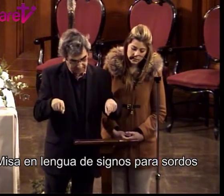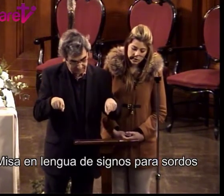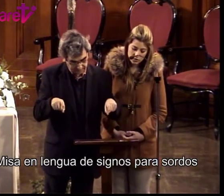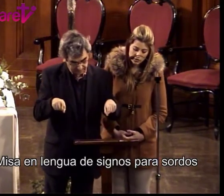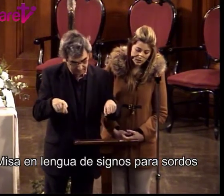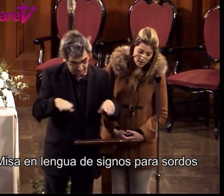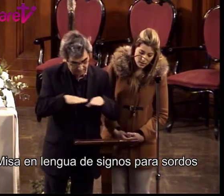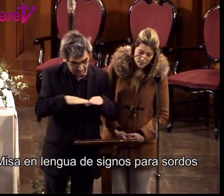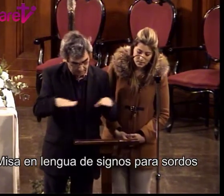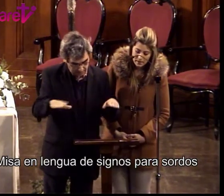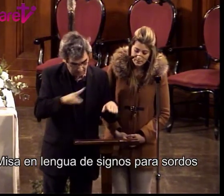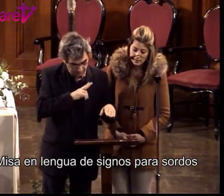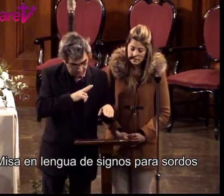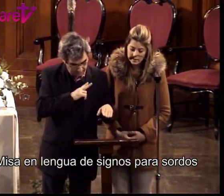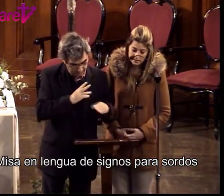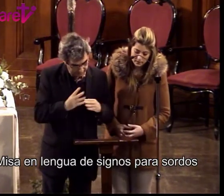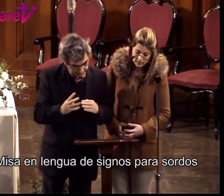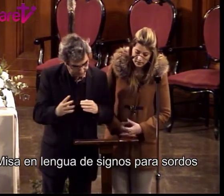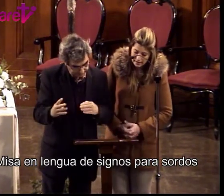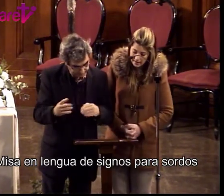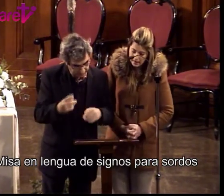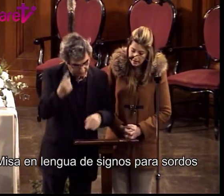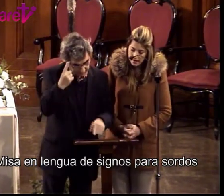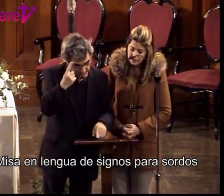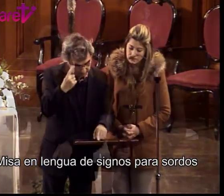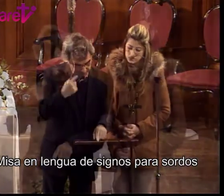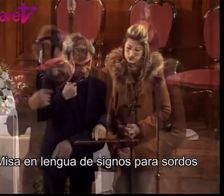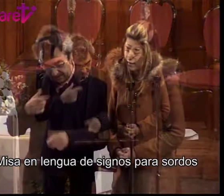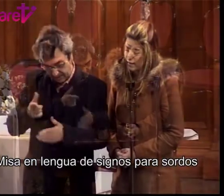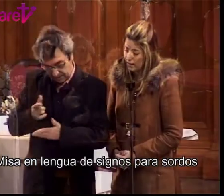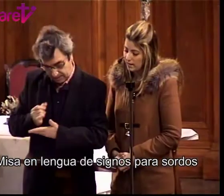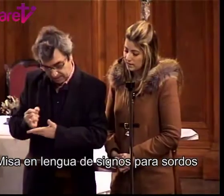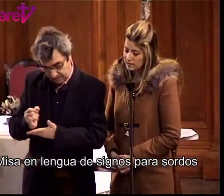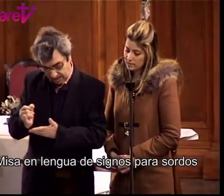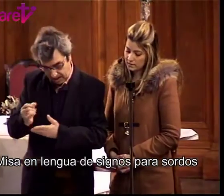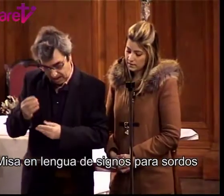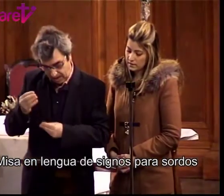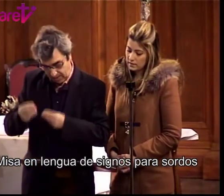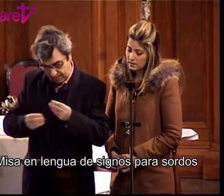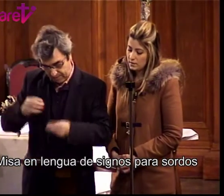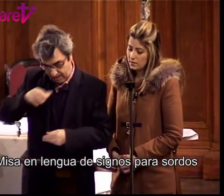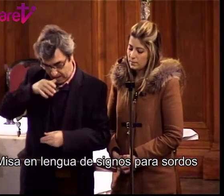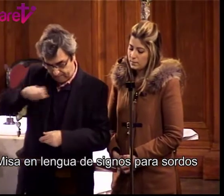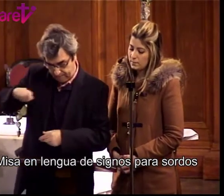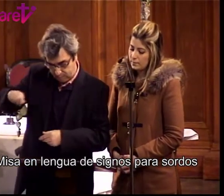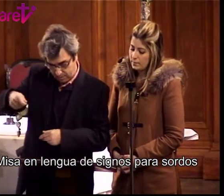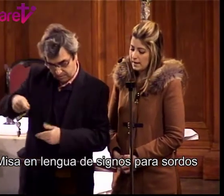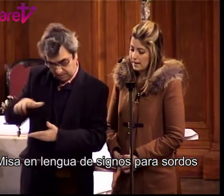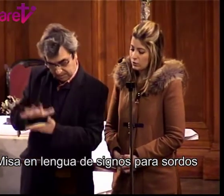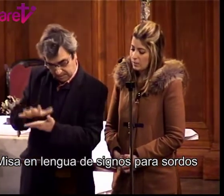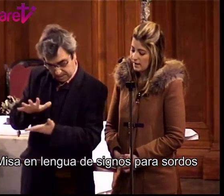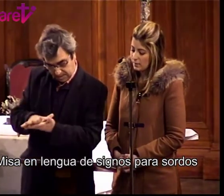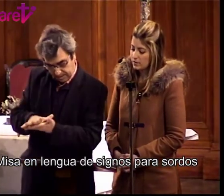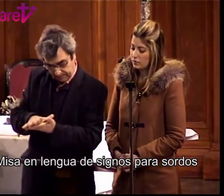Dios me permite guiar hacia fuentes tranquilas para recuperar mis